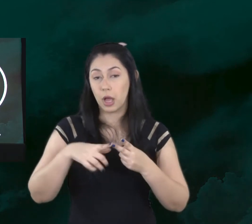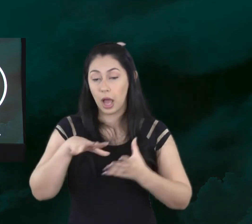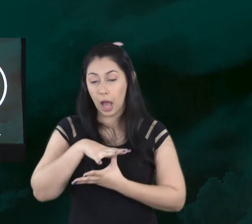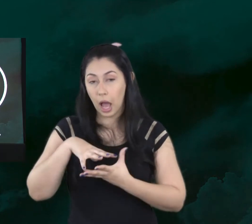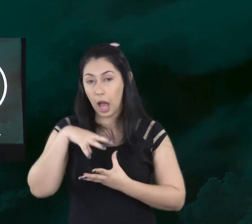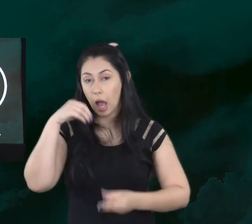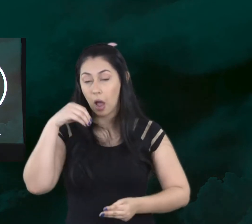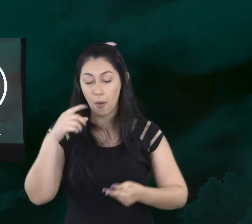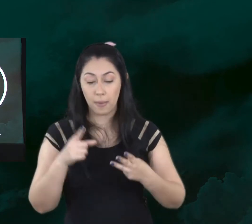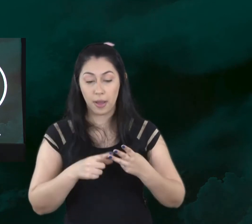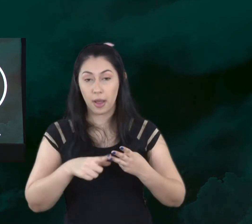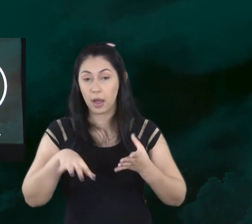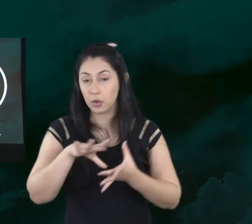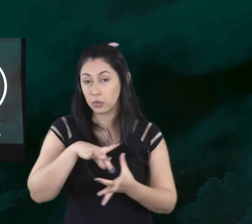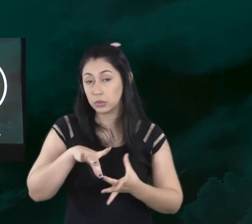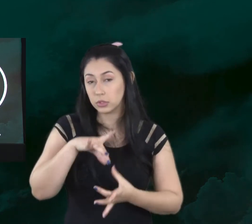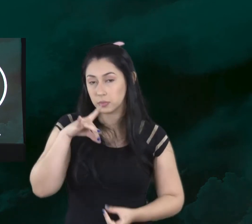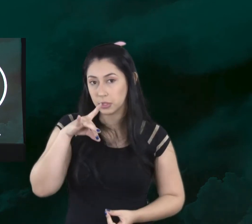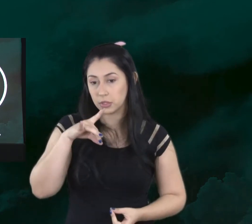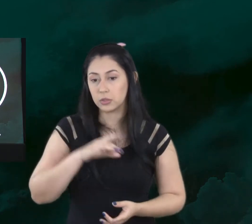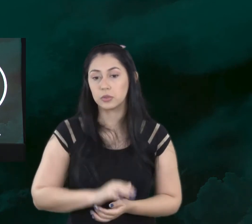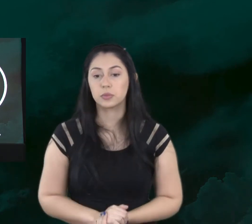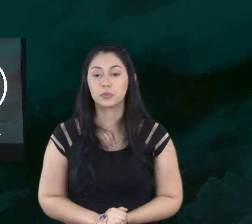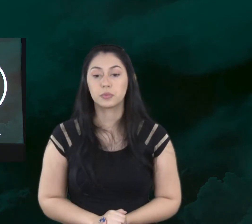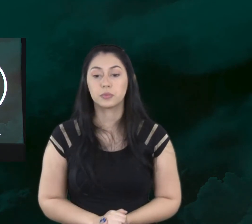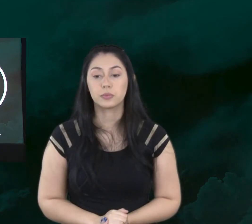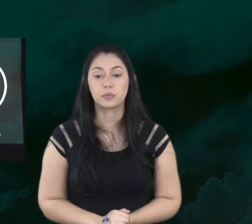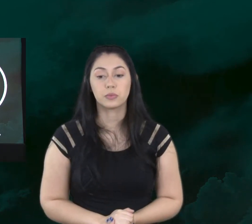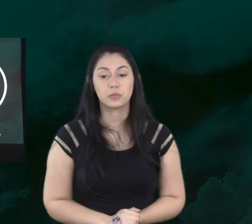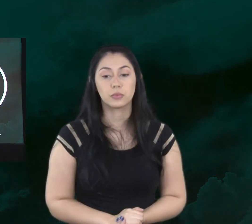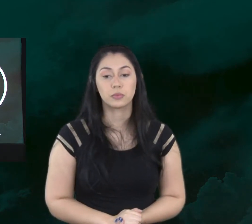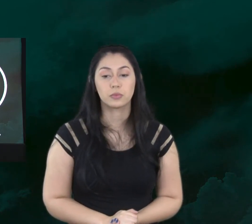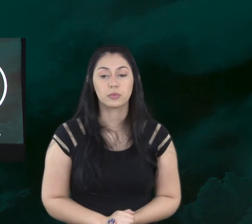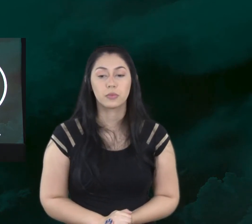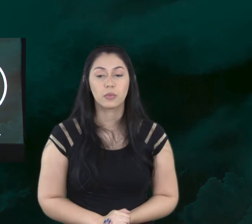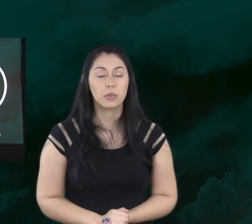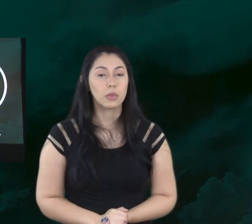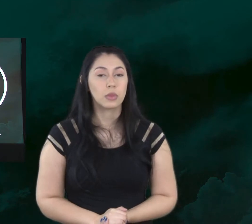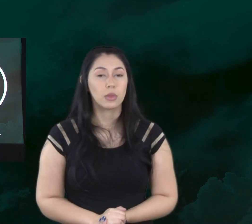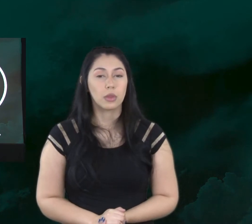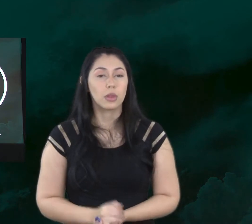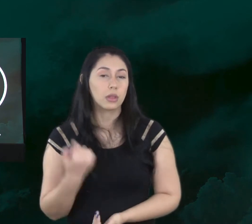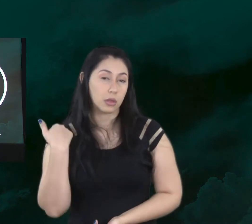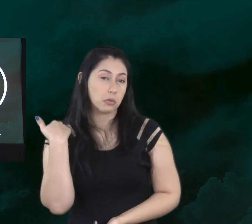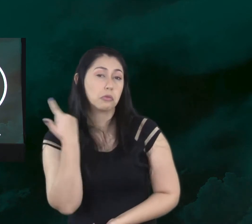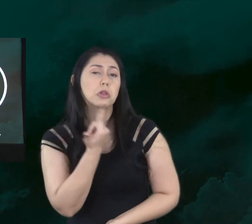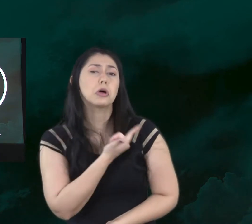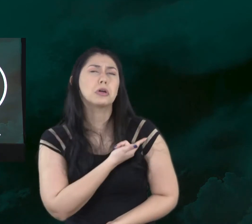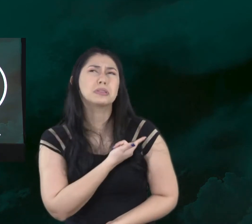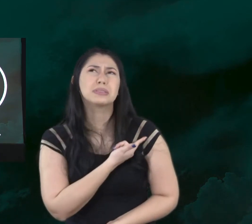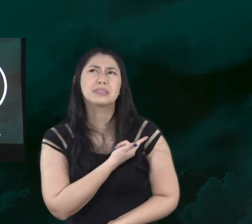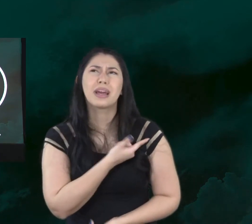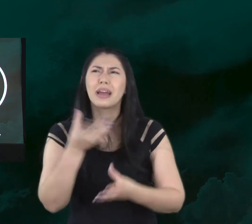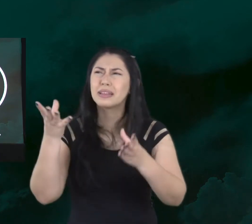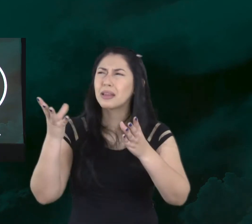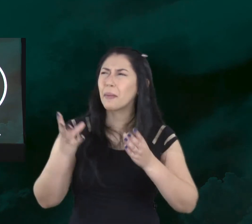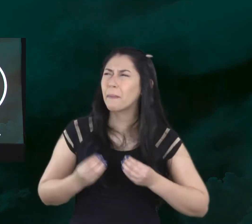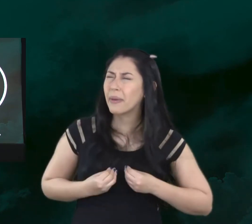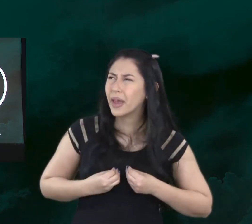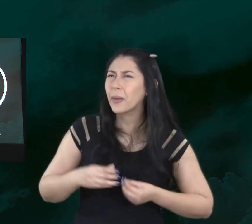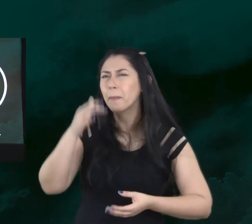a parte interior. E nós, como nós podemos